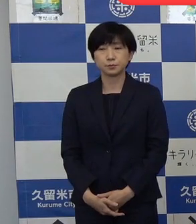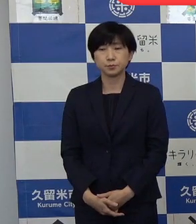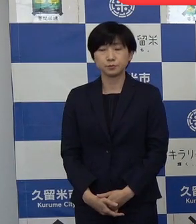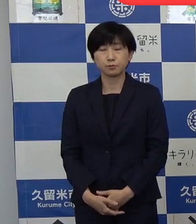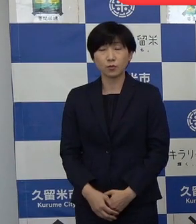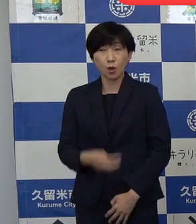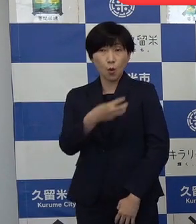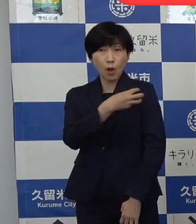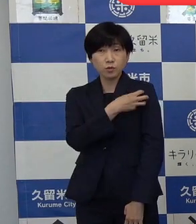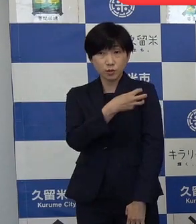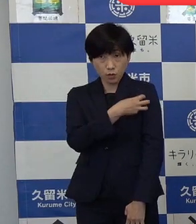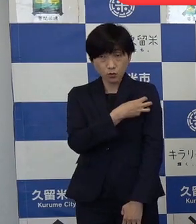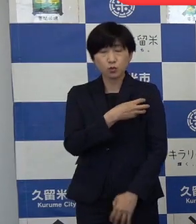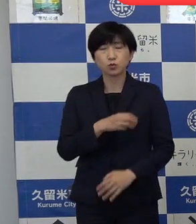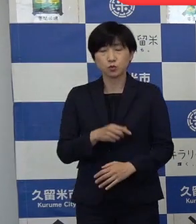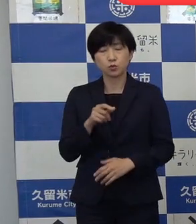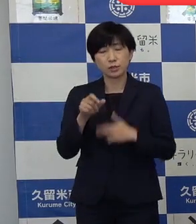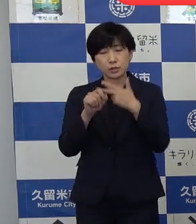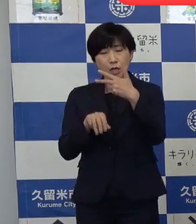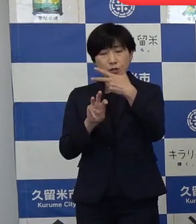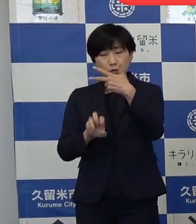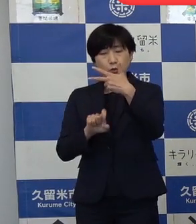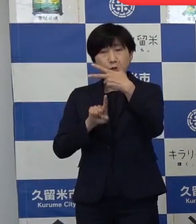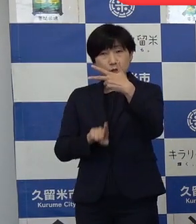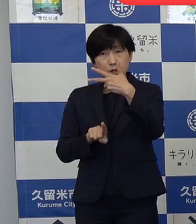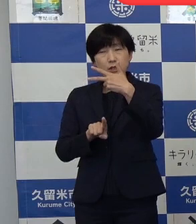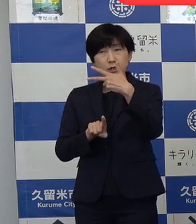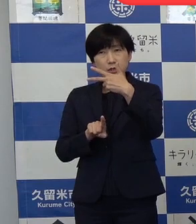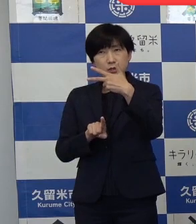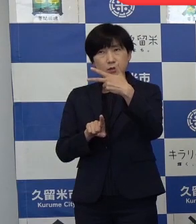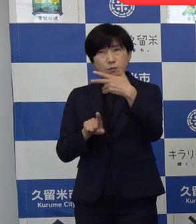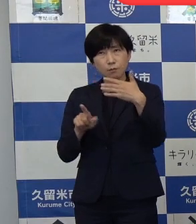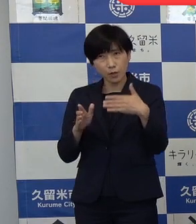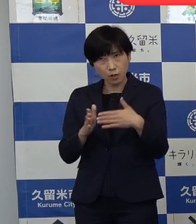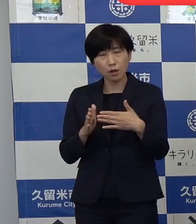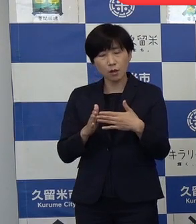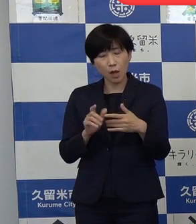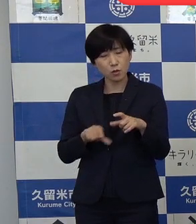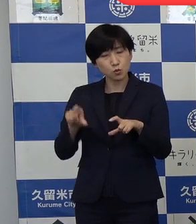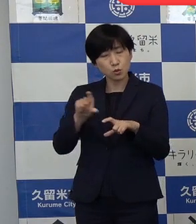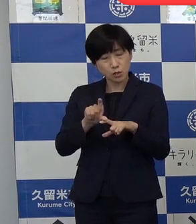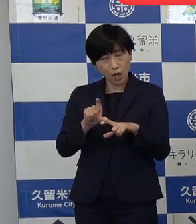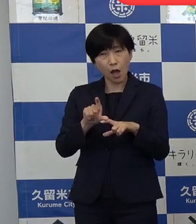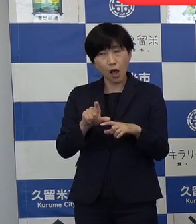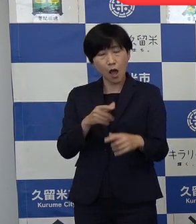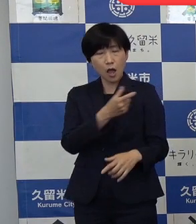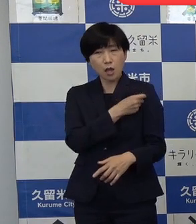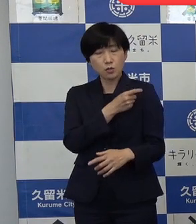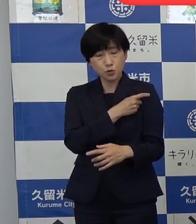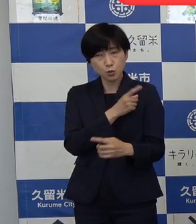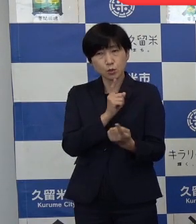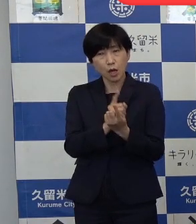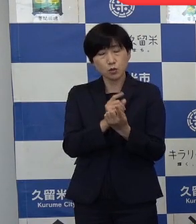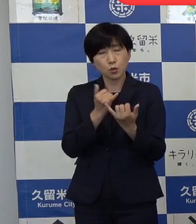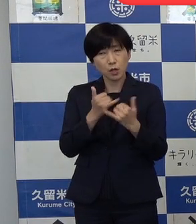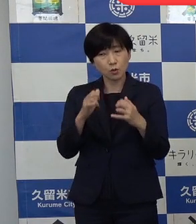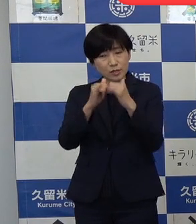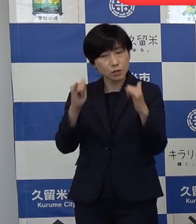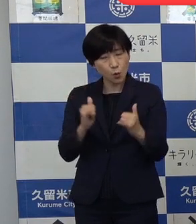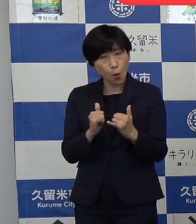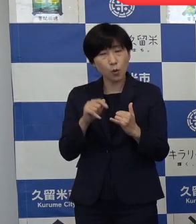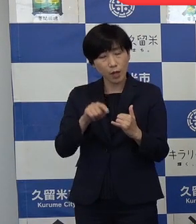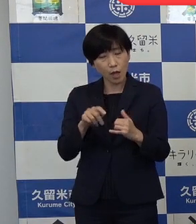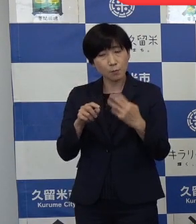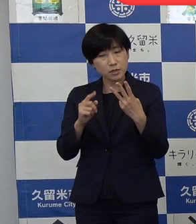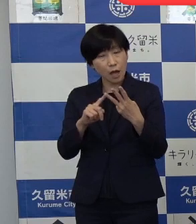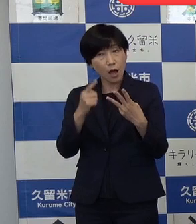ワクチン接種ですが7月31日現在です。追加接種対象人口に占める3回